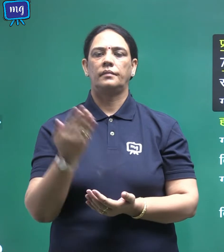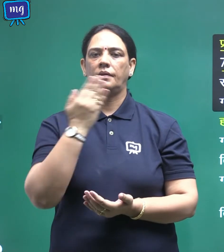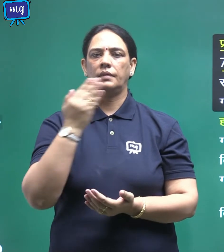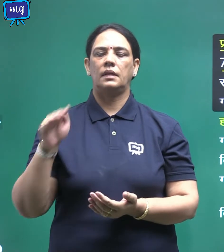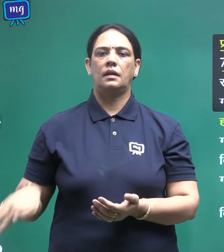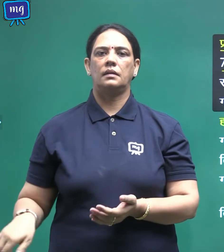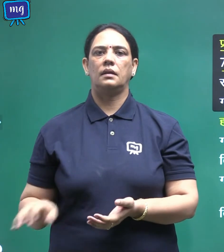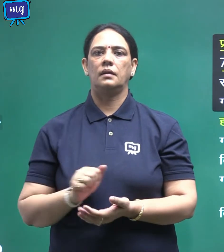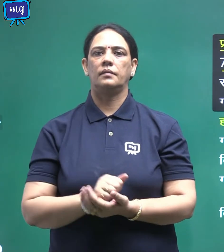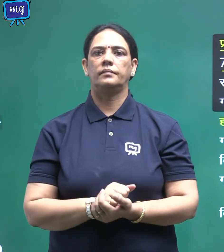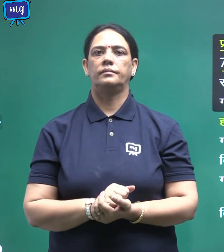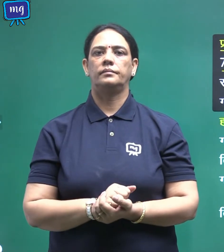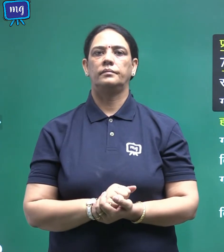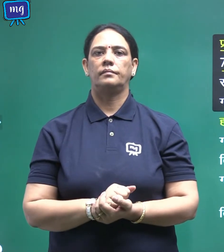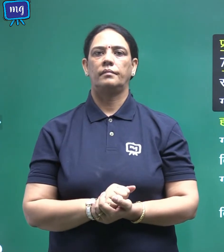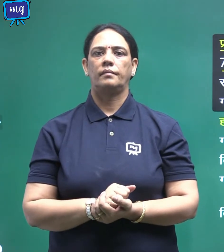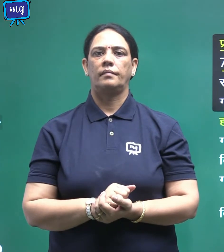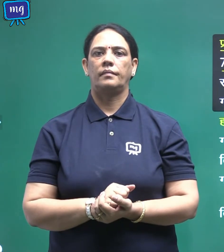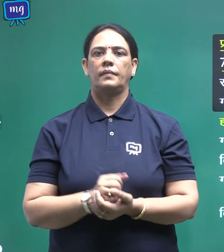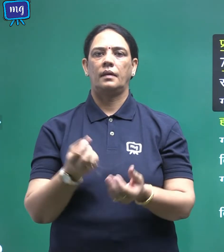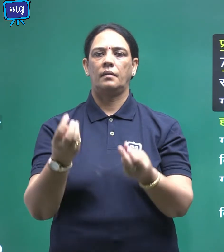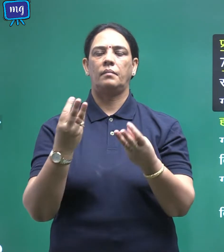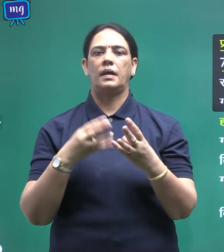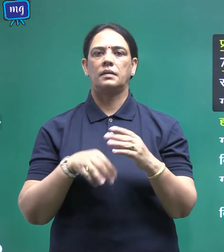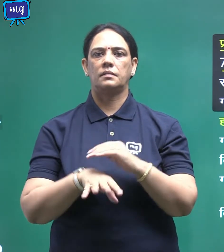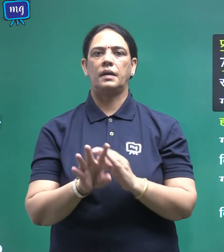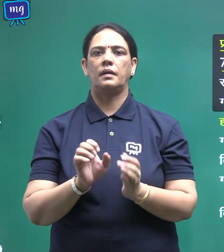विद्यार्थी गणित में